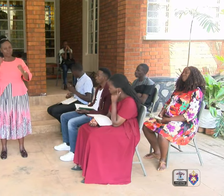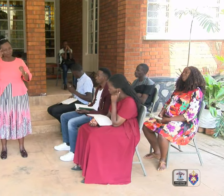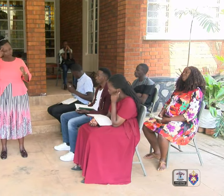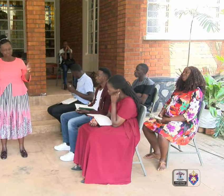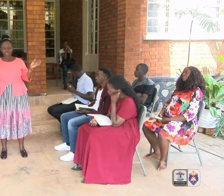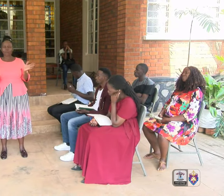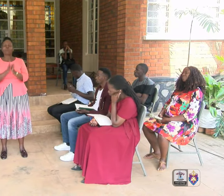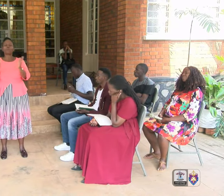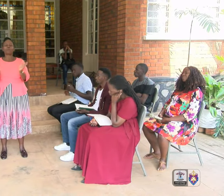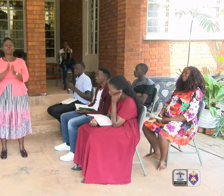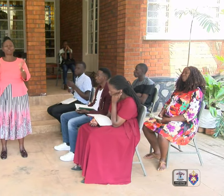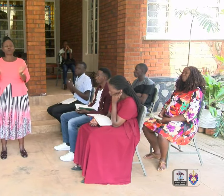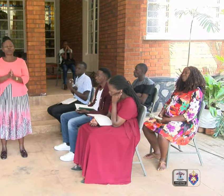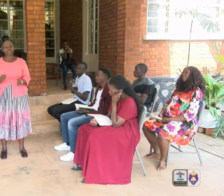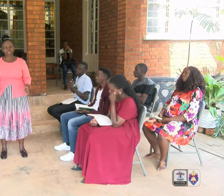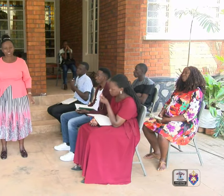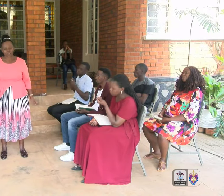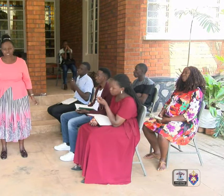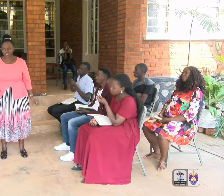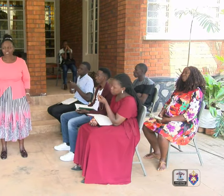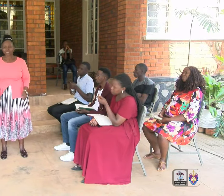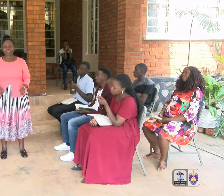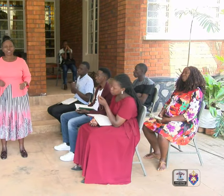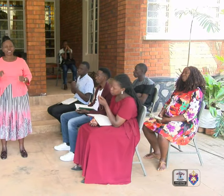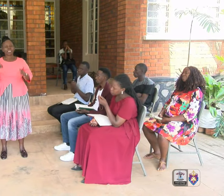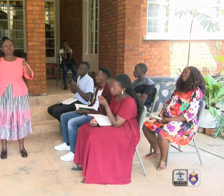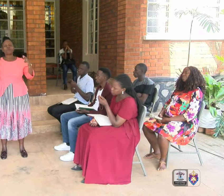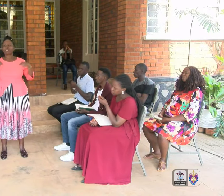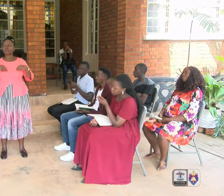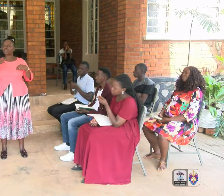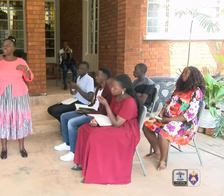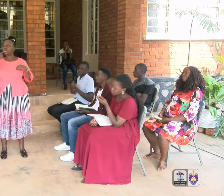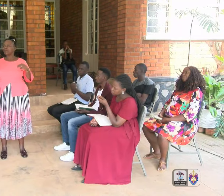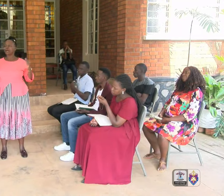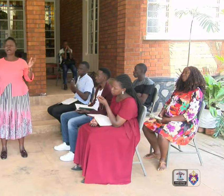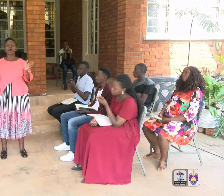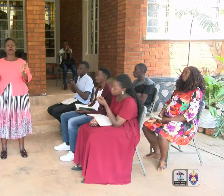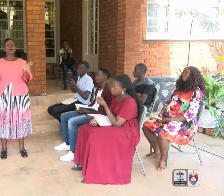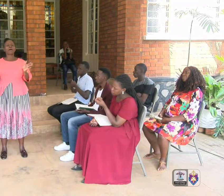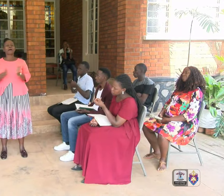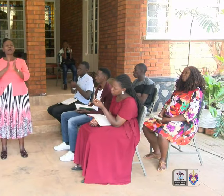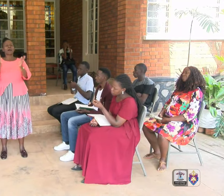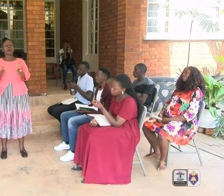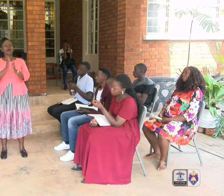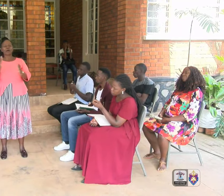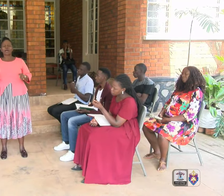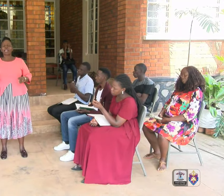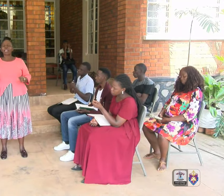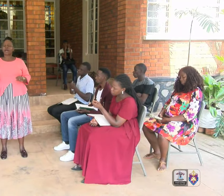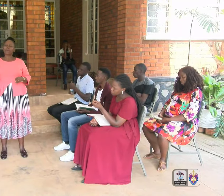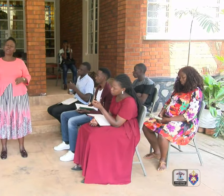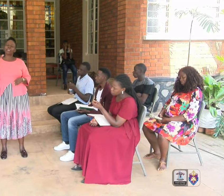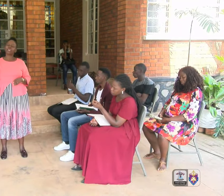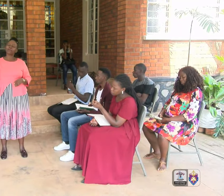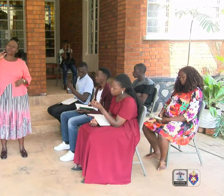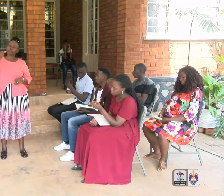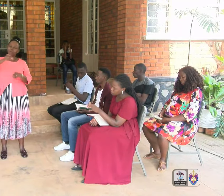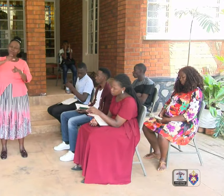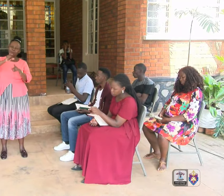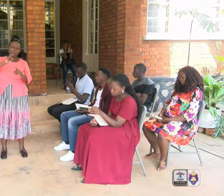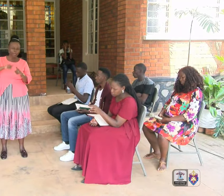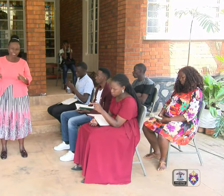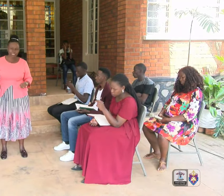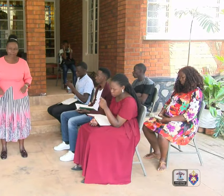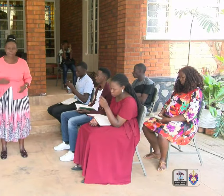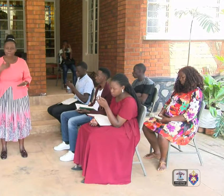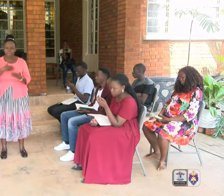pentekote era bigenda okufuluma gaba abapentekote beyongeddeko obungi ninga